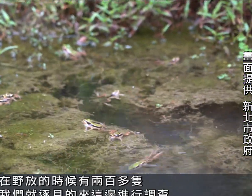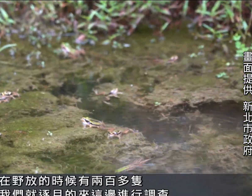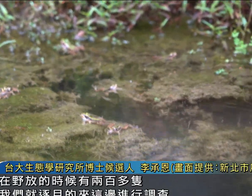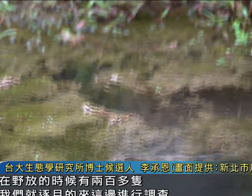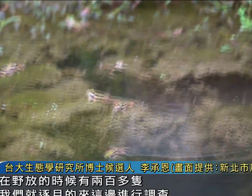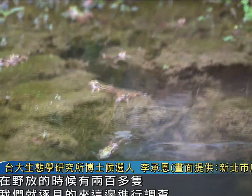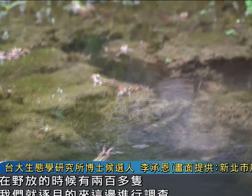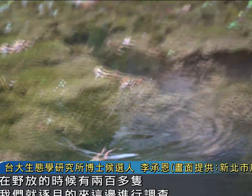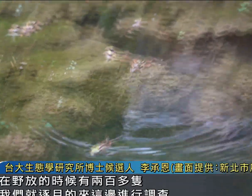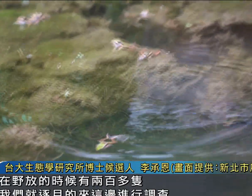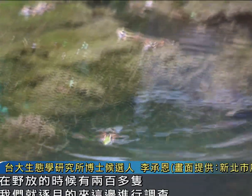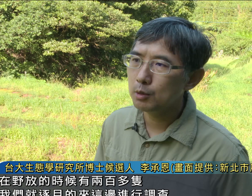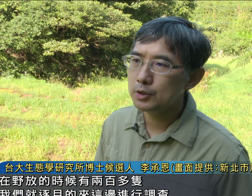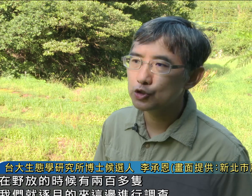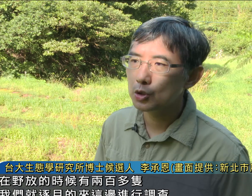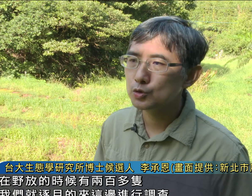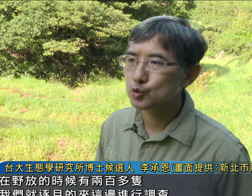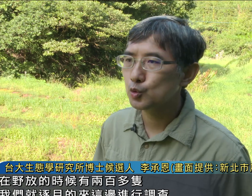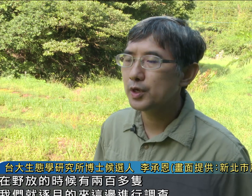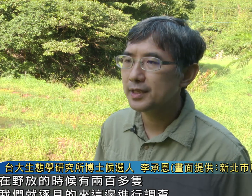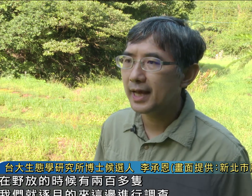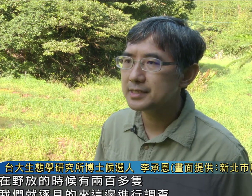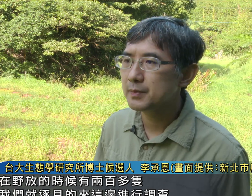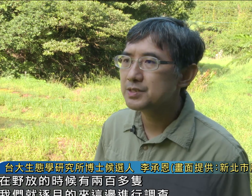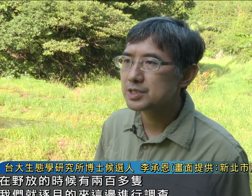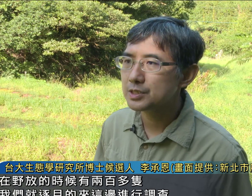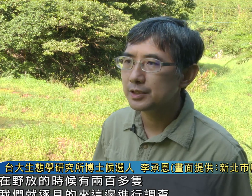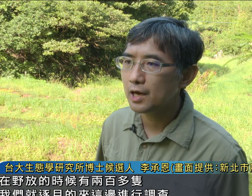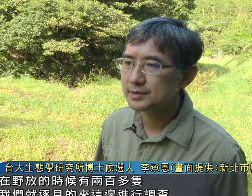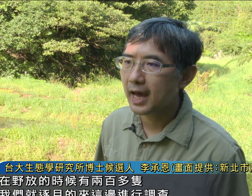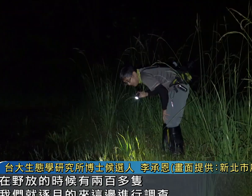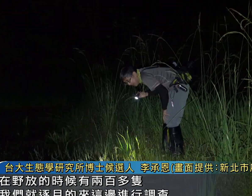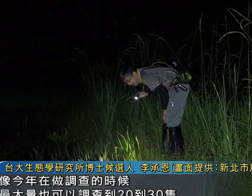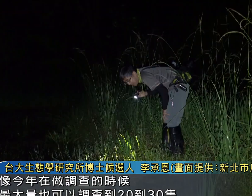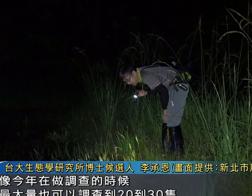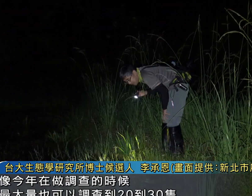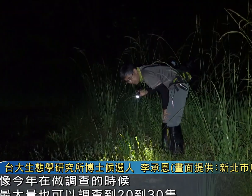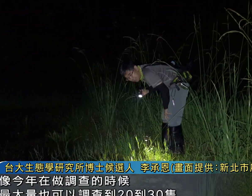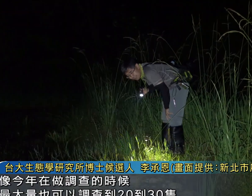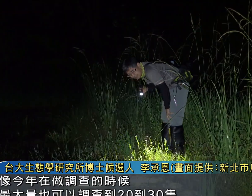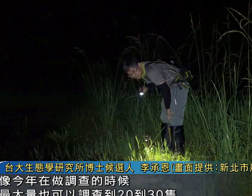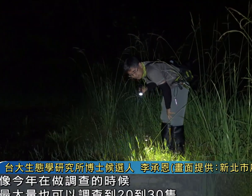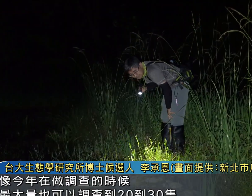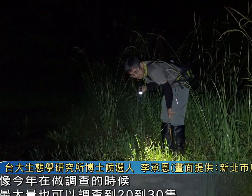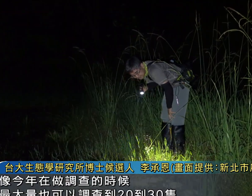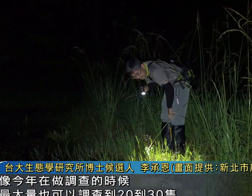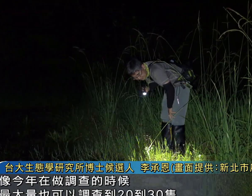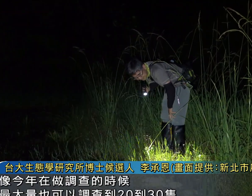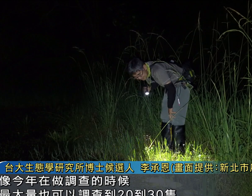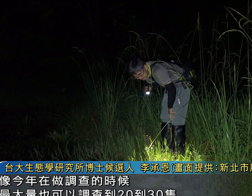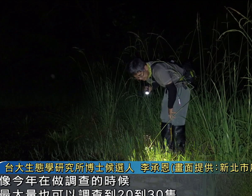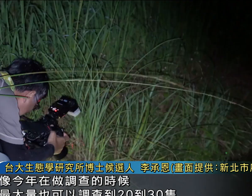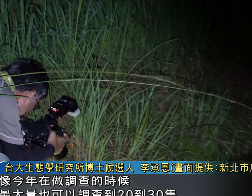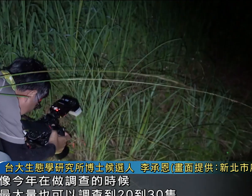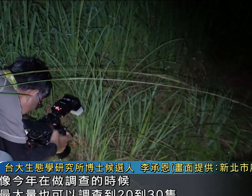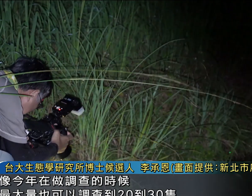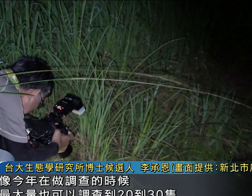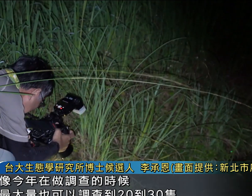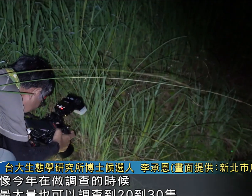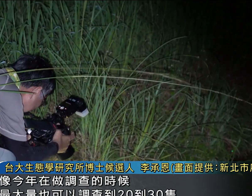候有200多只，那我们就逐月的来这边进行调查。像今年在做调查的时候，最大量也可以调查到